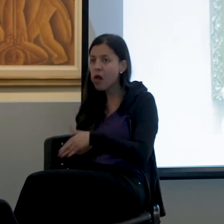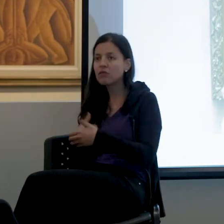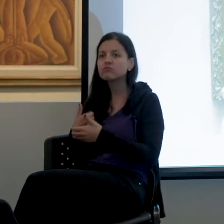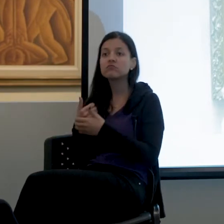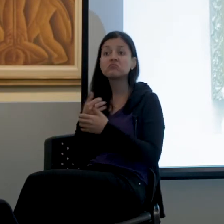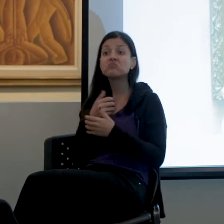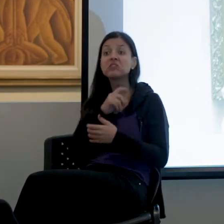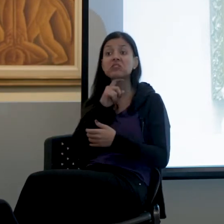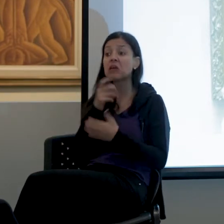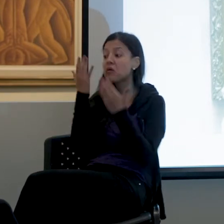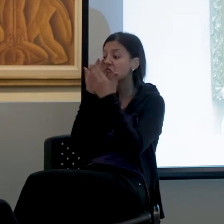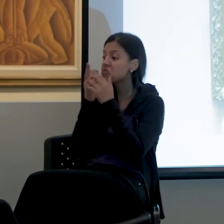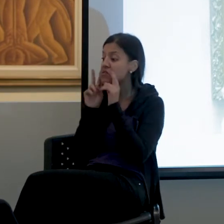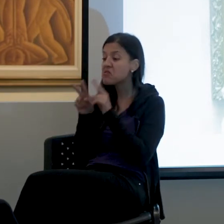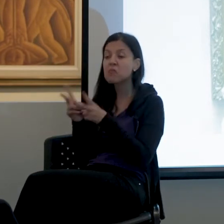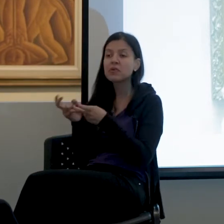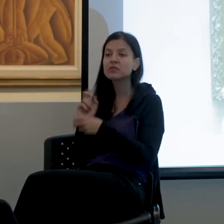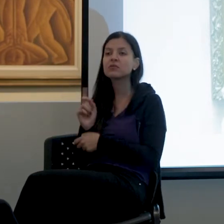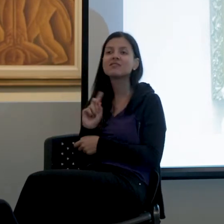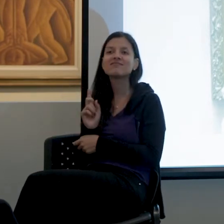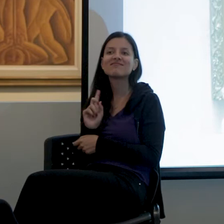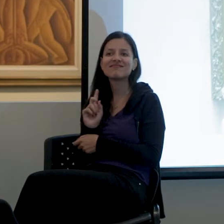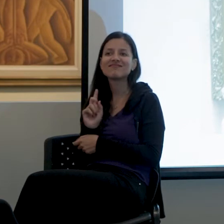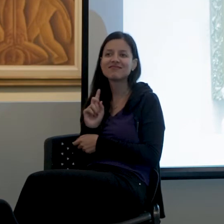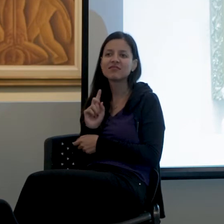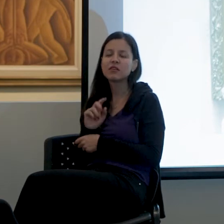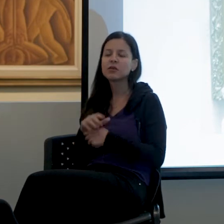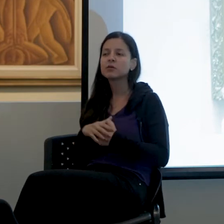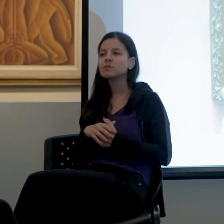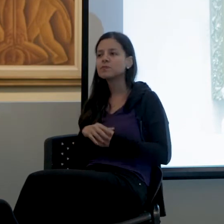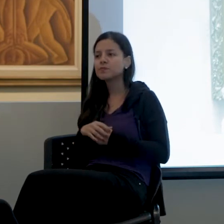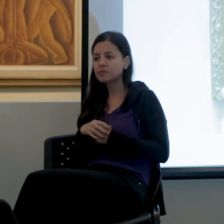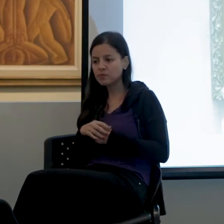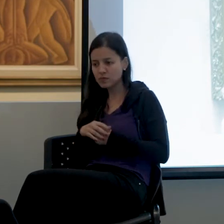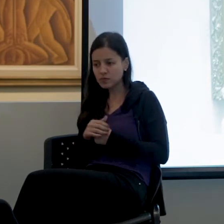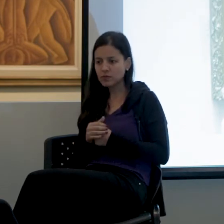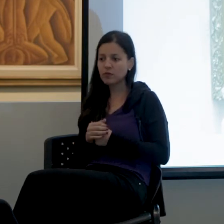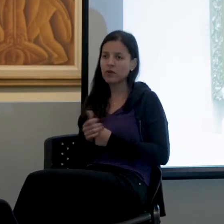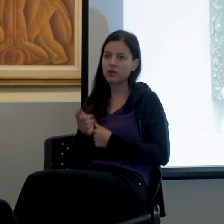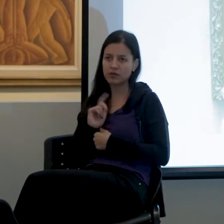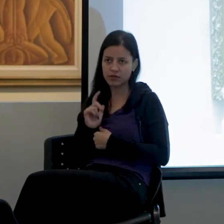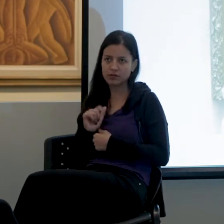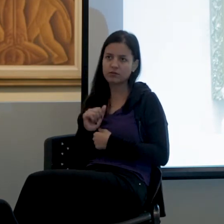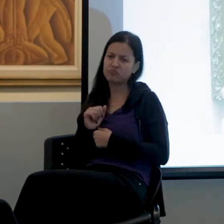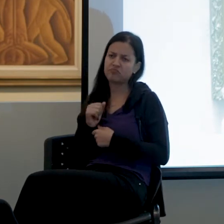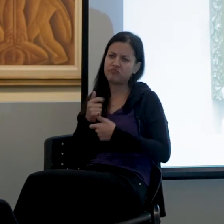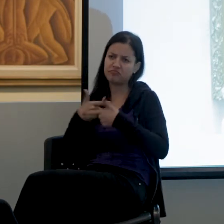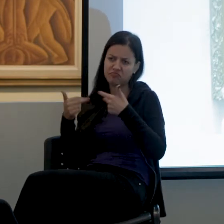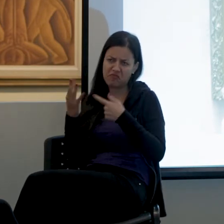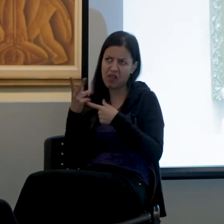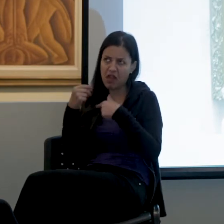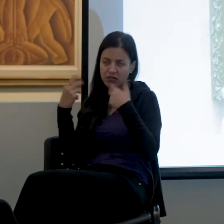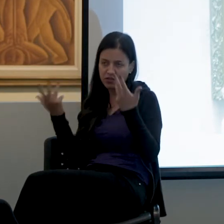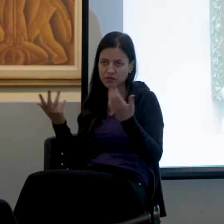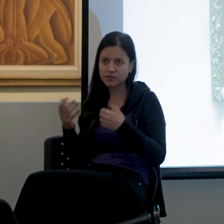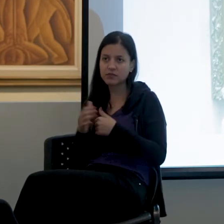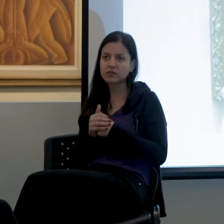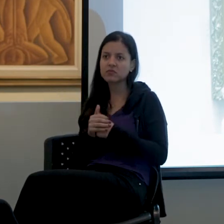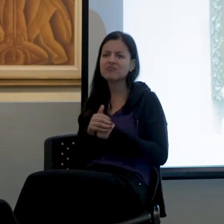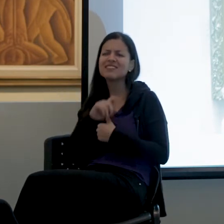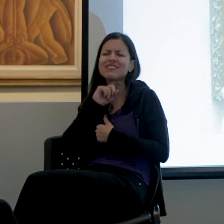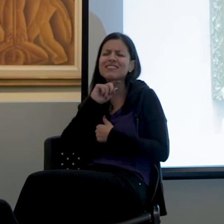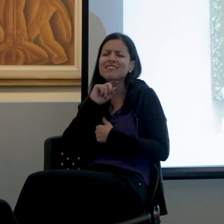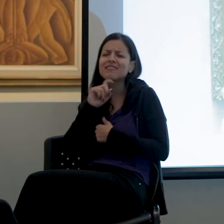Ou dos índios brasileiros, que estão lá desde o século XV, plumas, tatuária, né? Enfim, ninguém dava